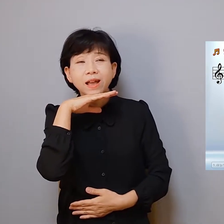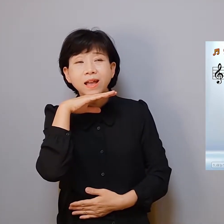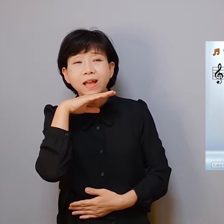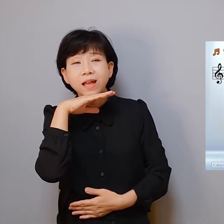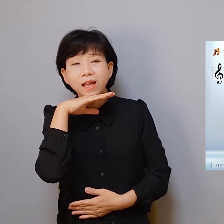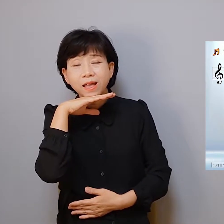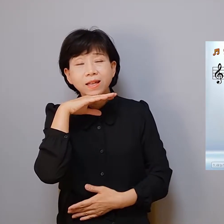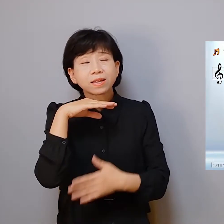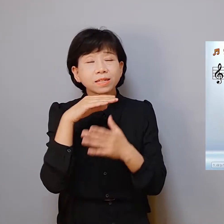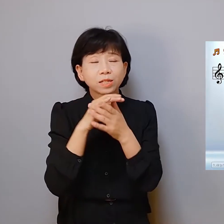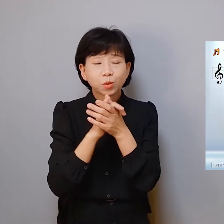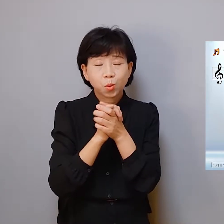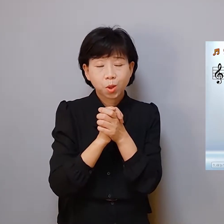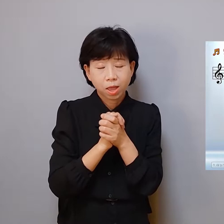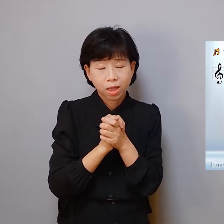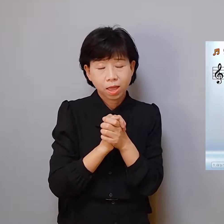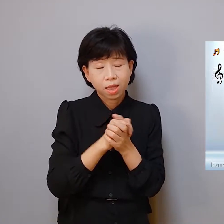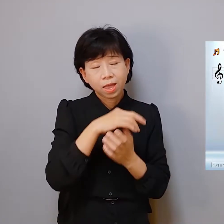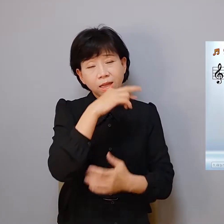기다립니다.